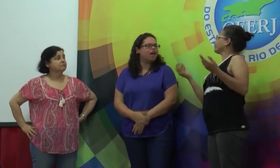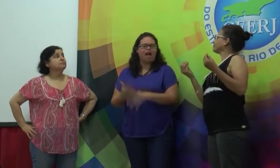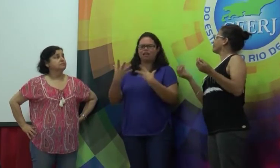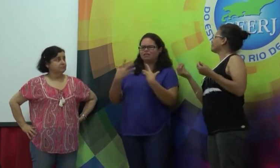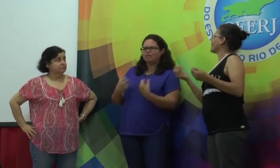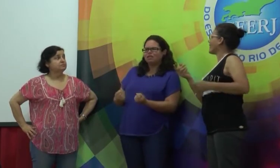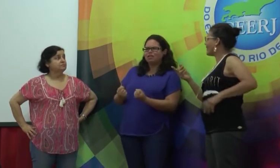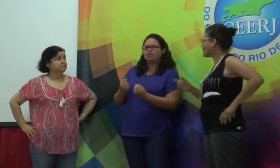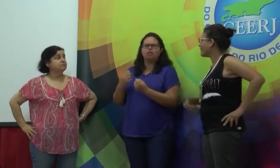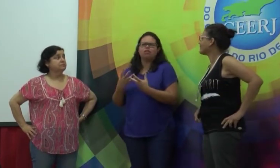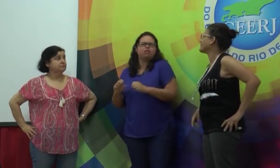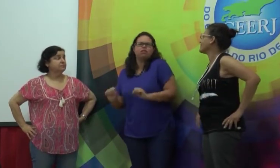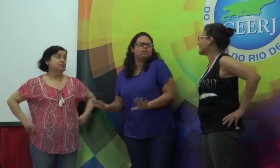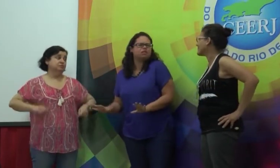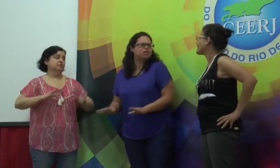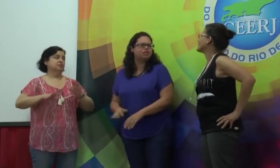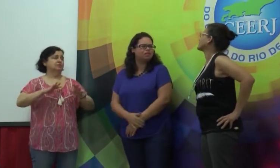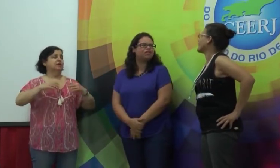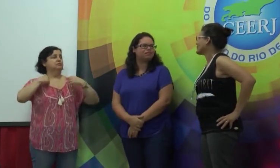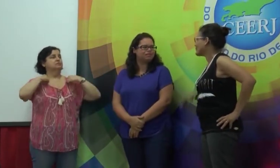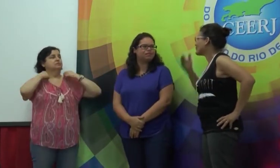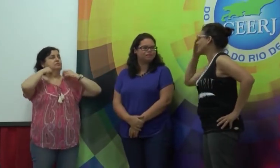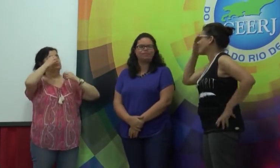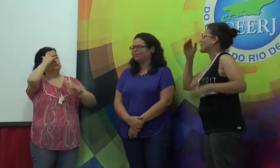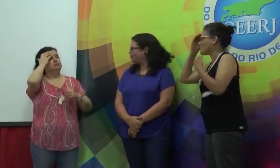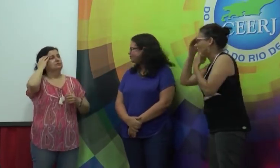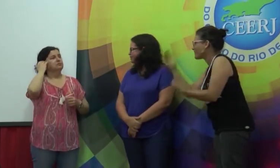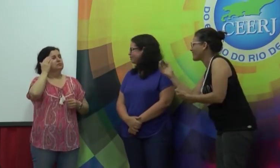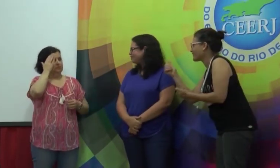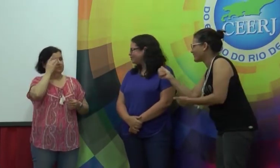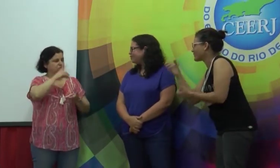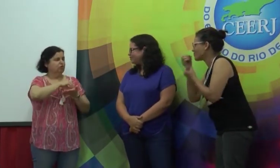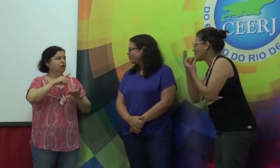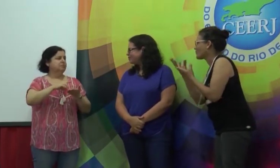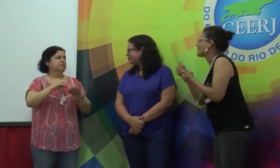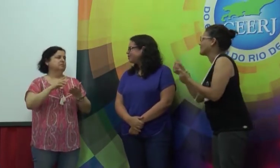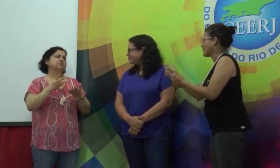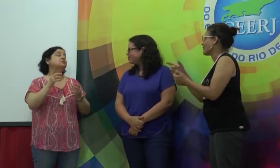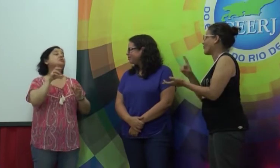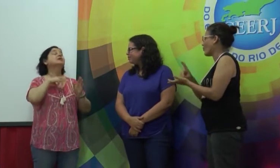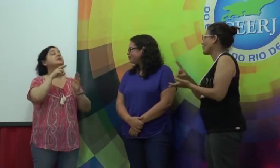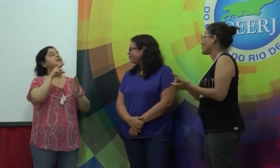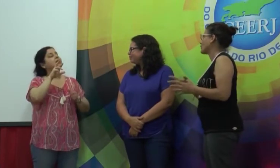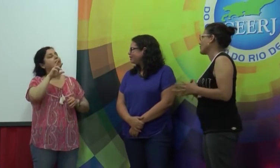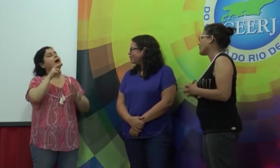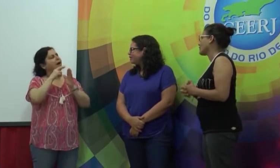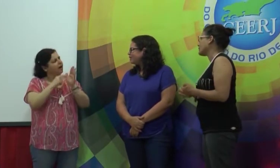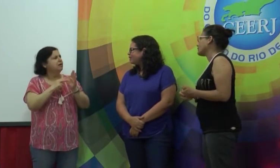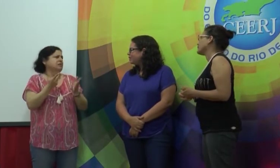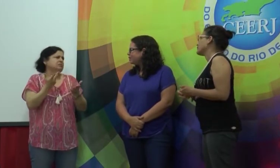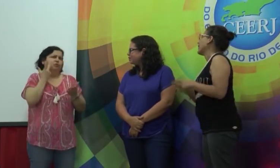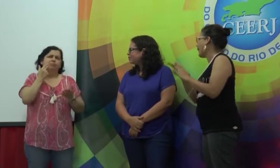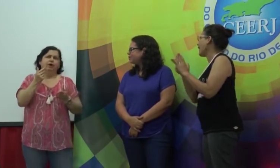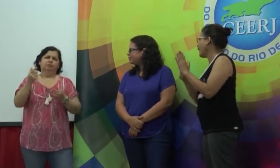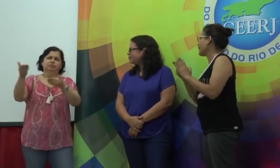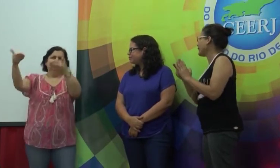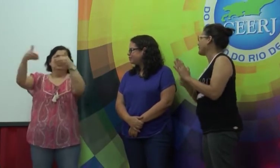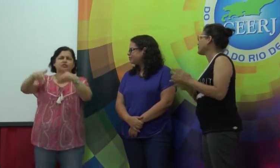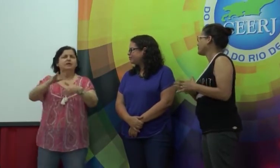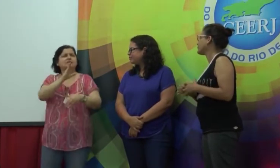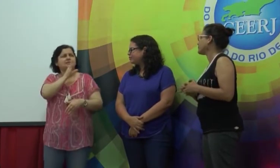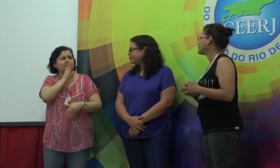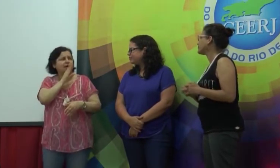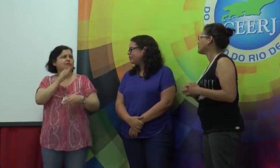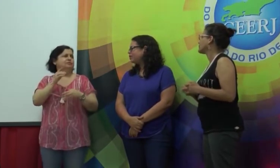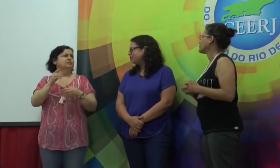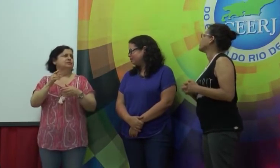indagar. Então na casa que eu fui nunca teve essa explicação. Muito obrigada.